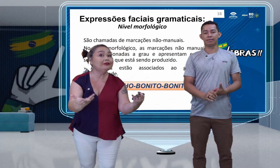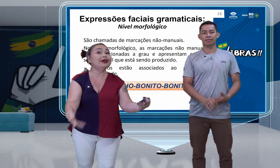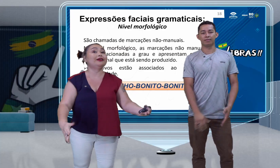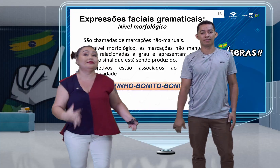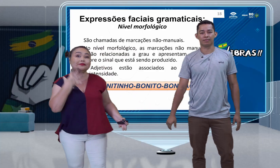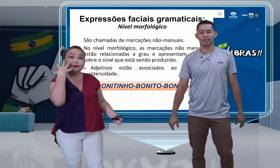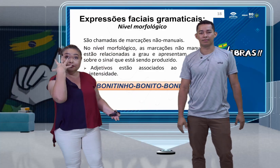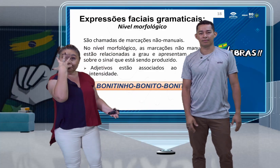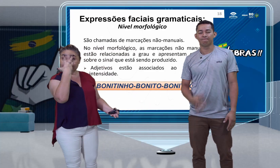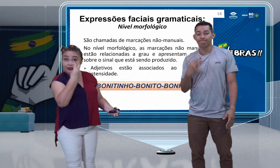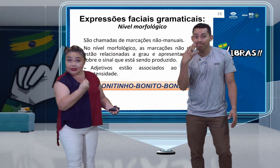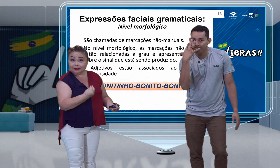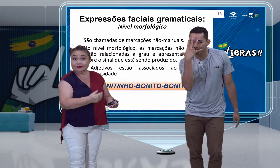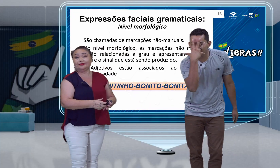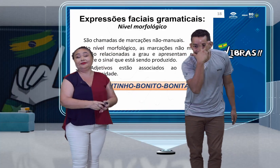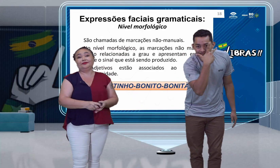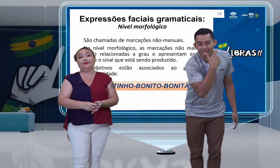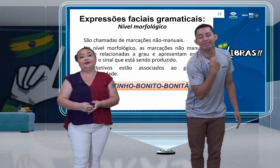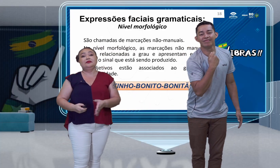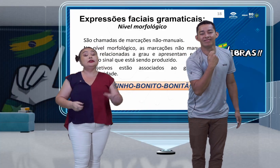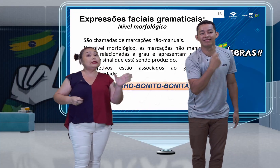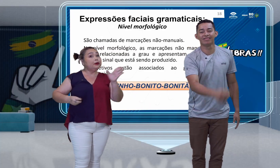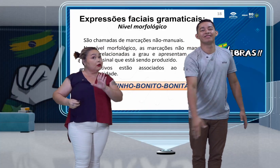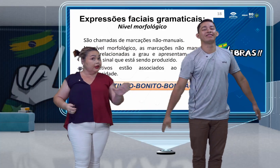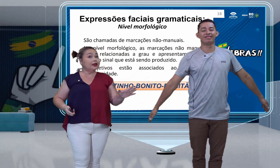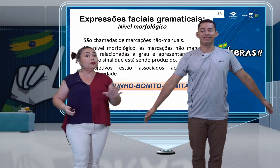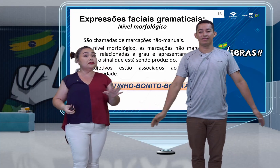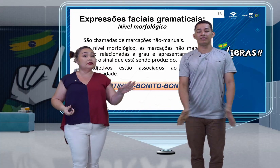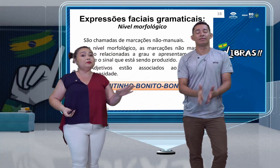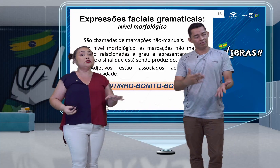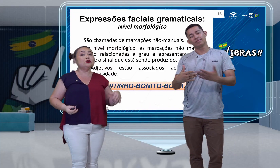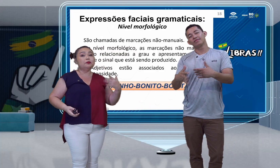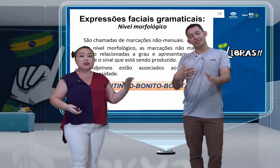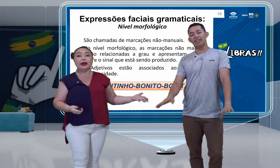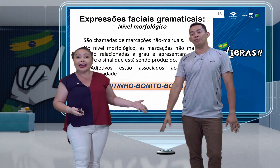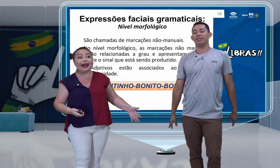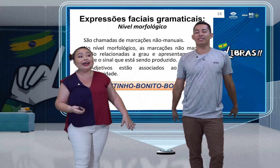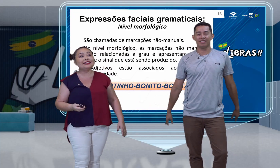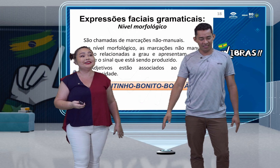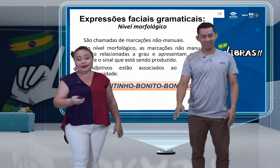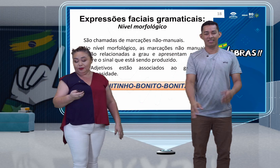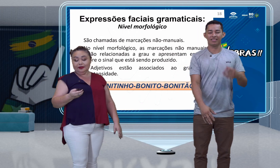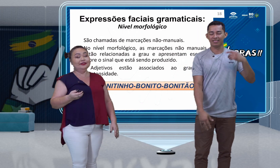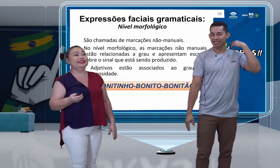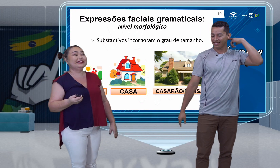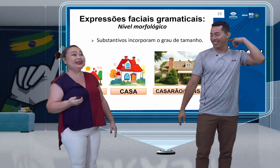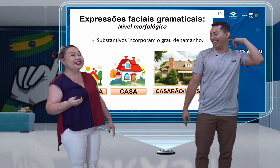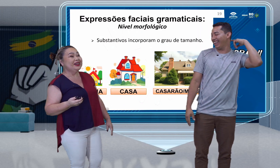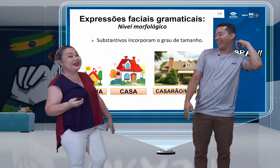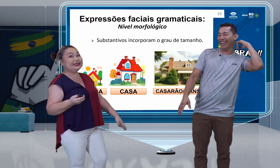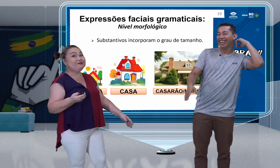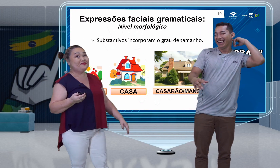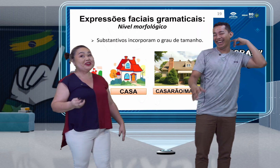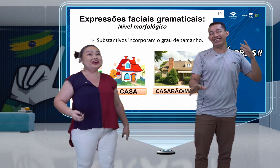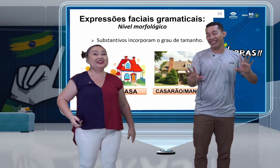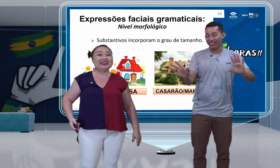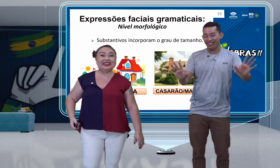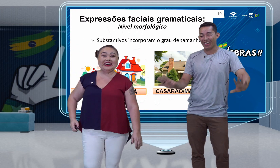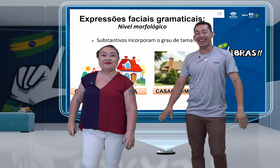lá. Bonitão. Isso é para qualquer coisa, não é só a pessoa não. Pode ser uma casa, tá bom? A gente tá exemplificando Vai aqui. ficar mais